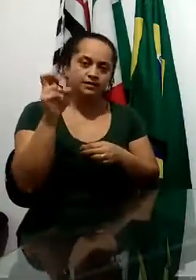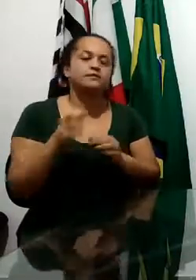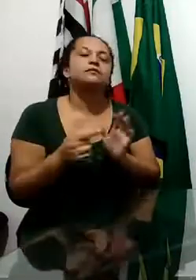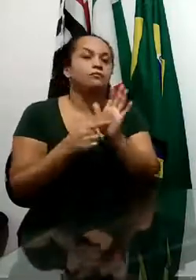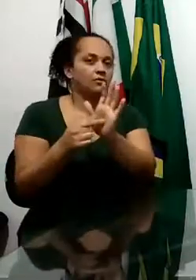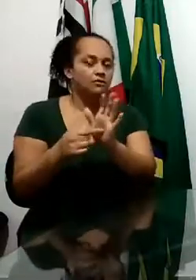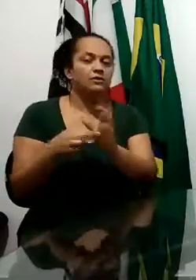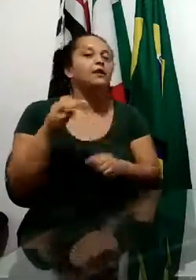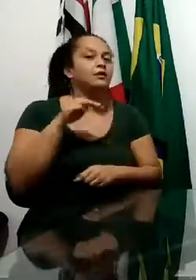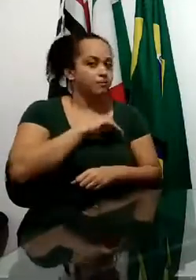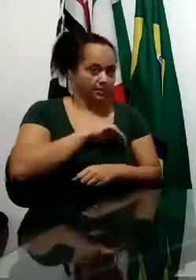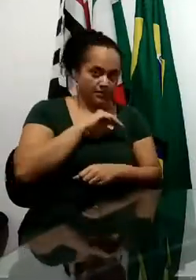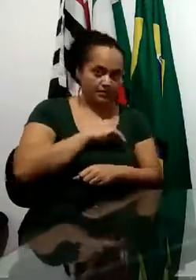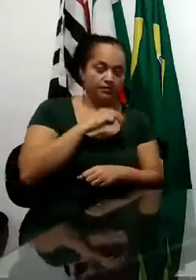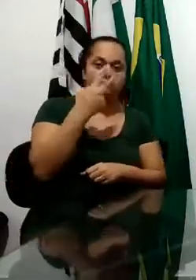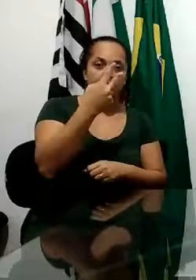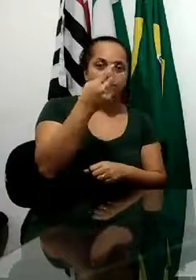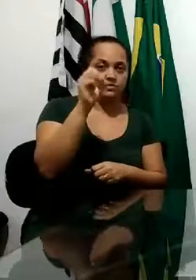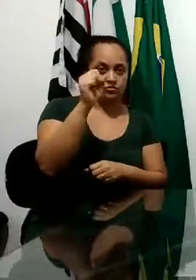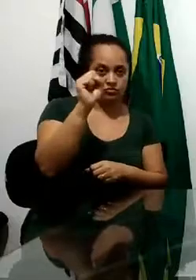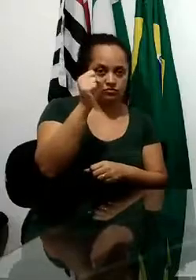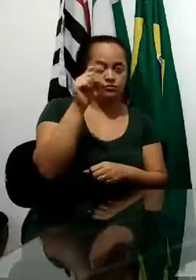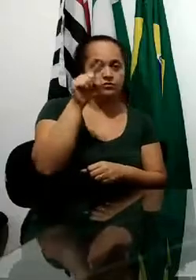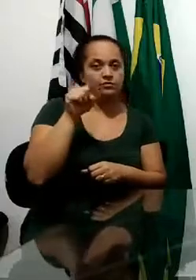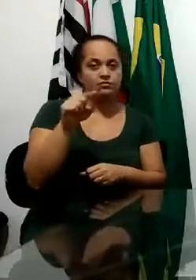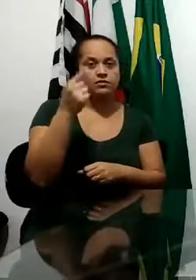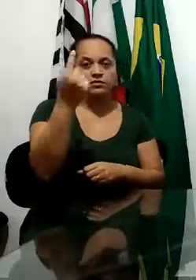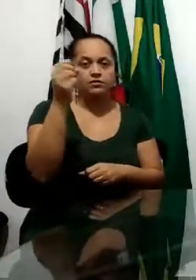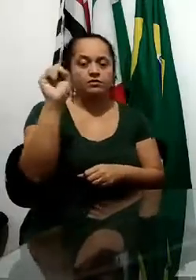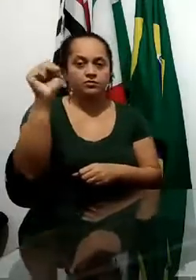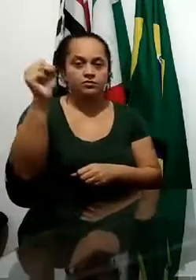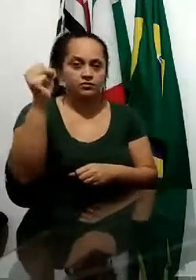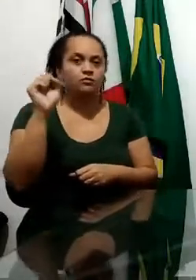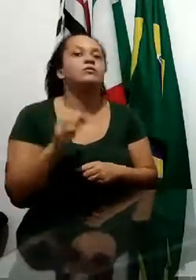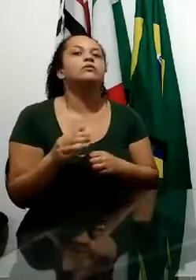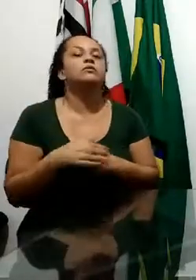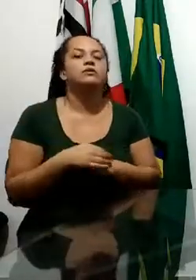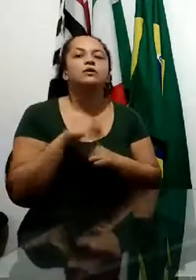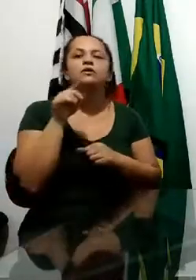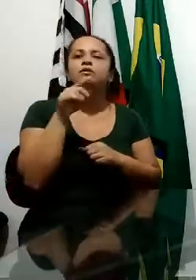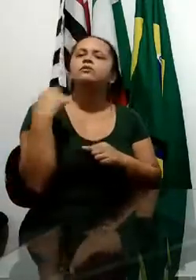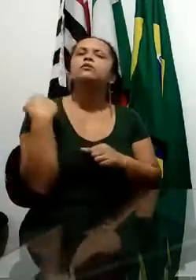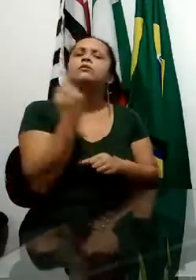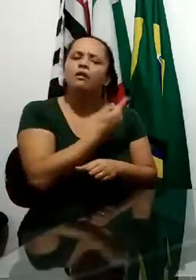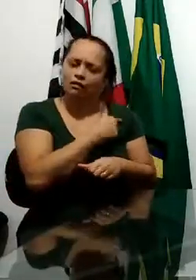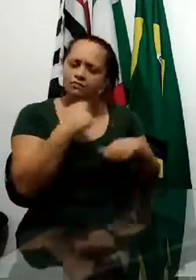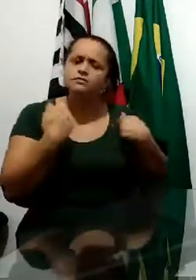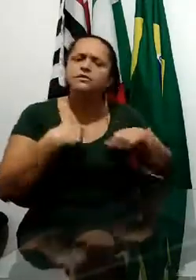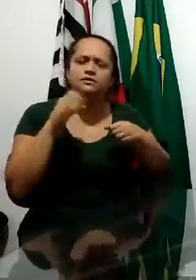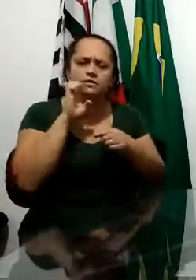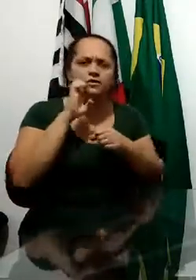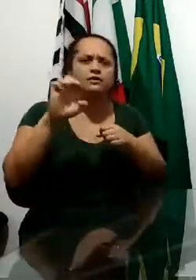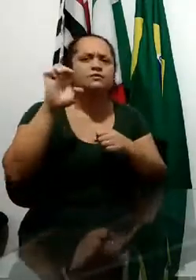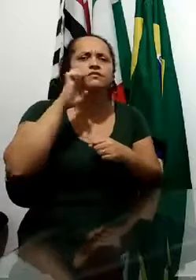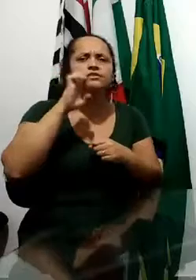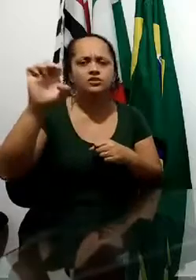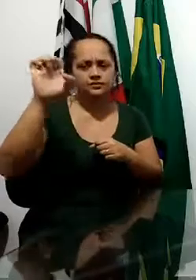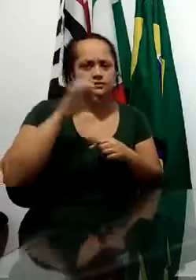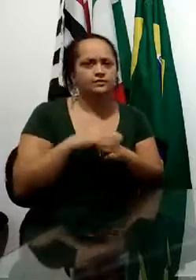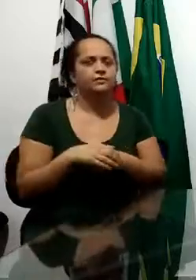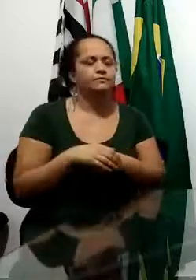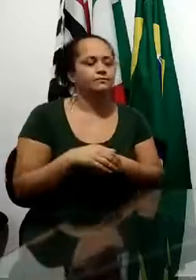do 18 ao 20. Pregar o evangelho a toda criatura e fazer discípulos em todas as